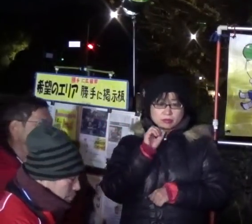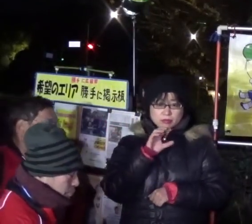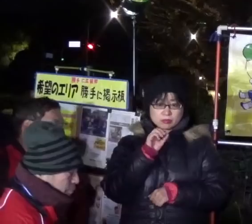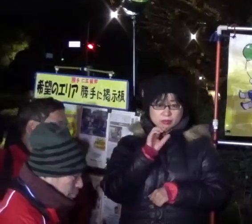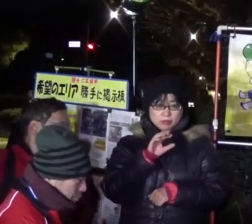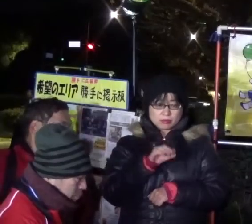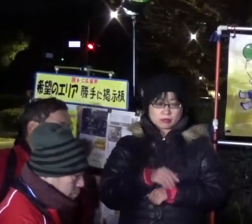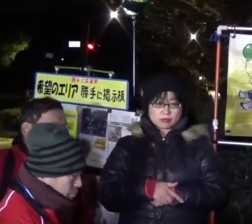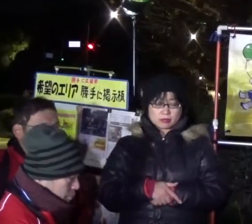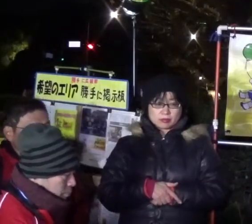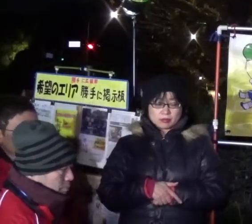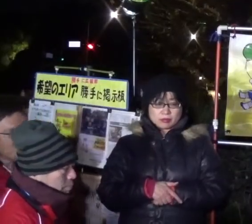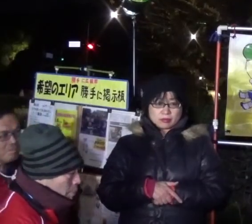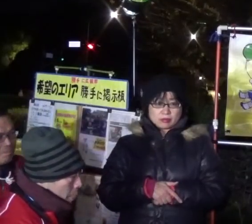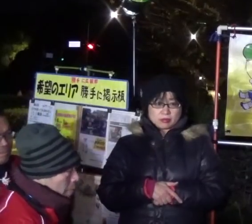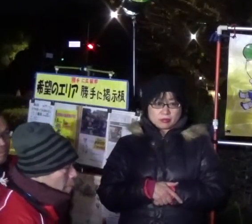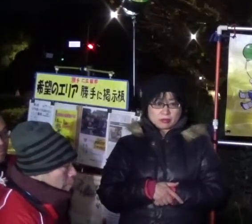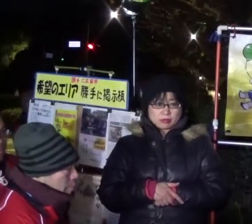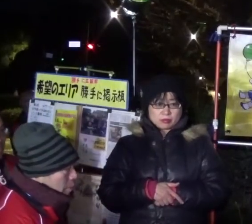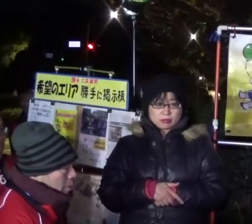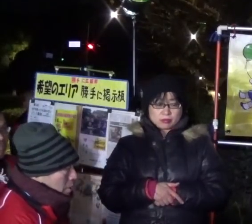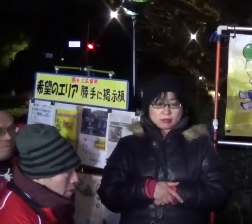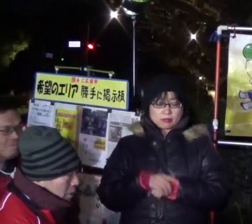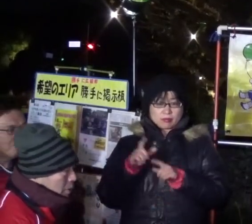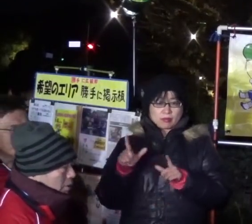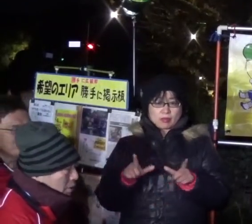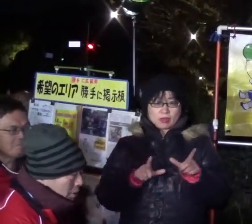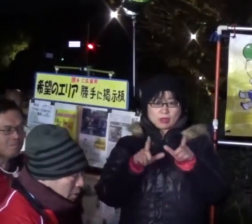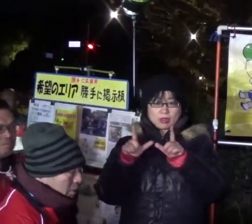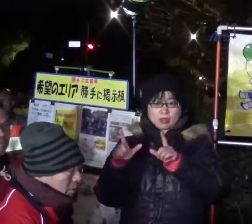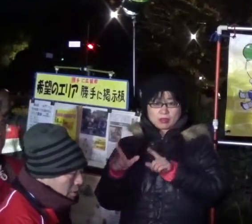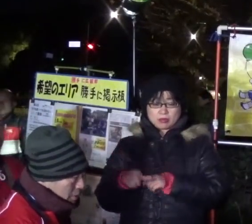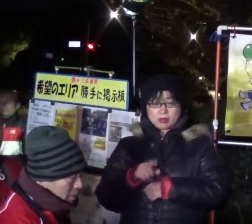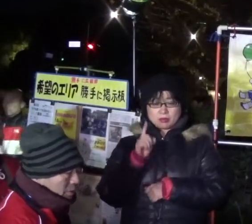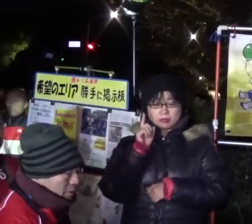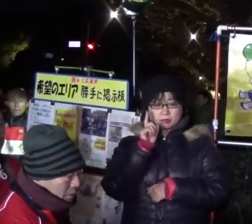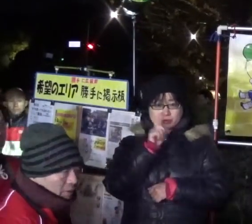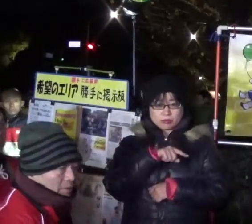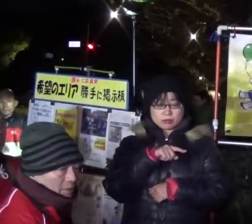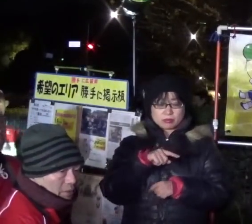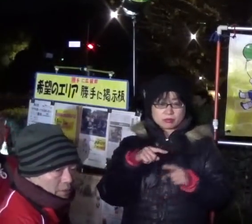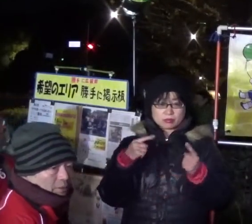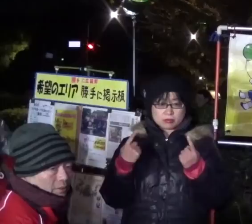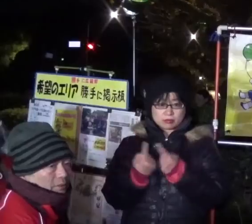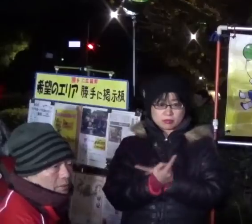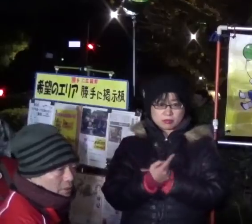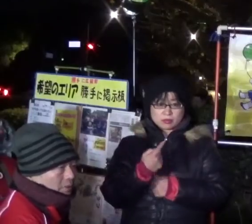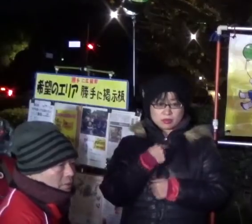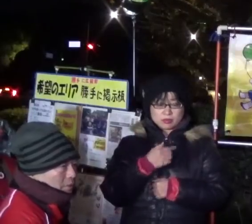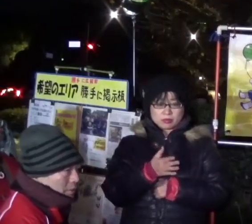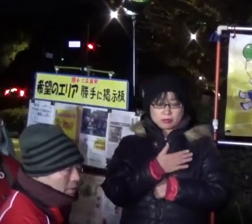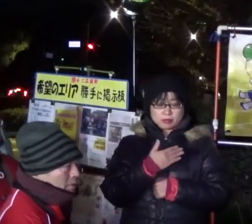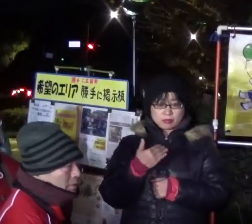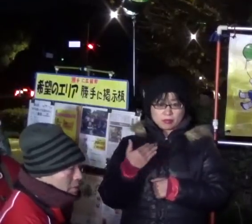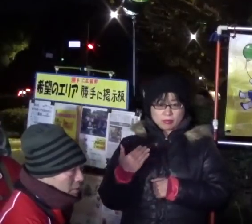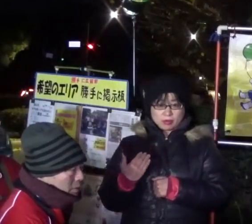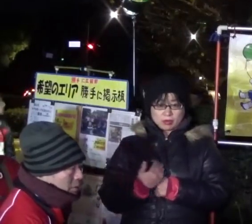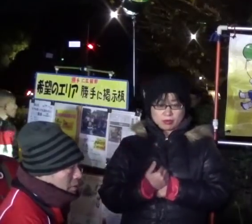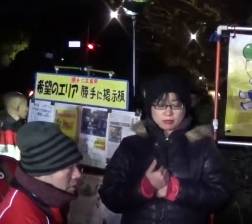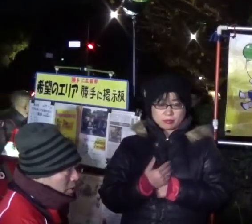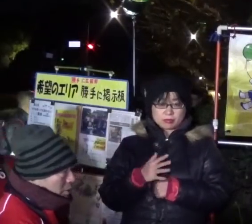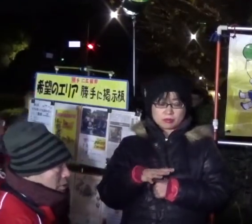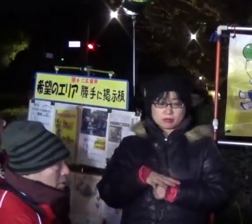く。世の中はひどくなり、俺たちは年